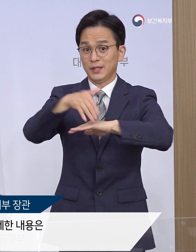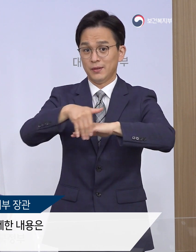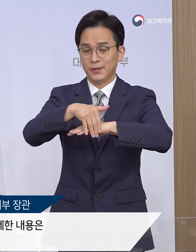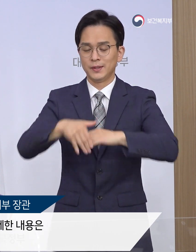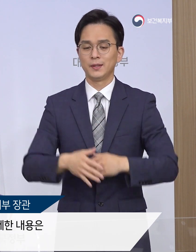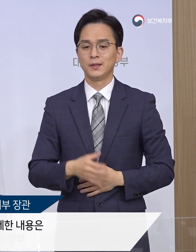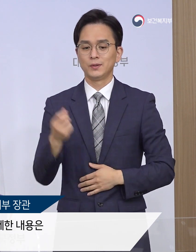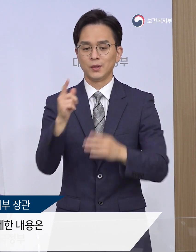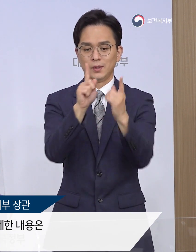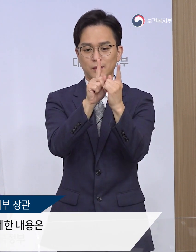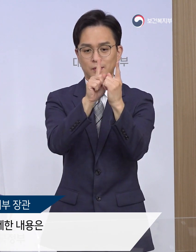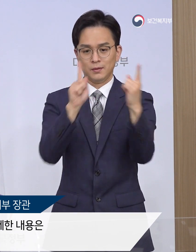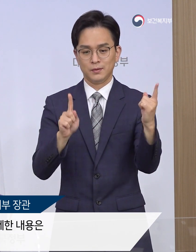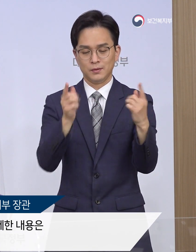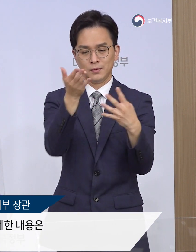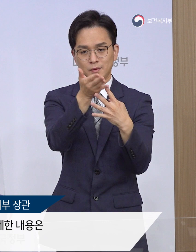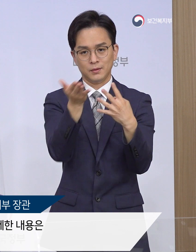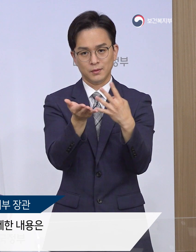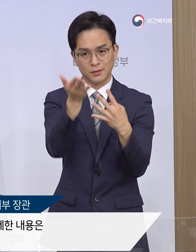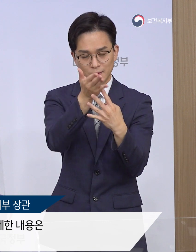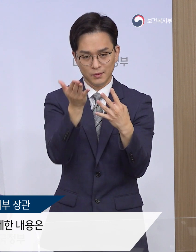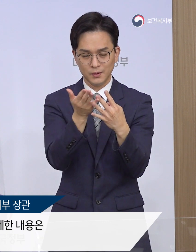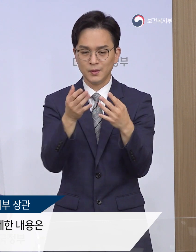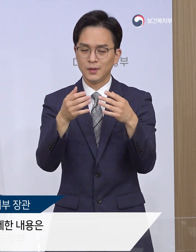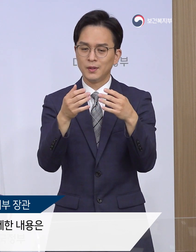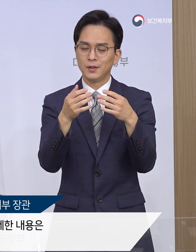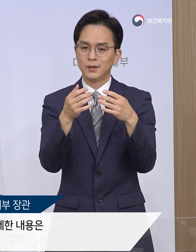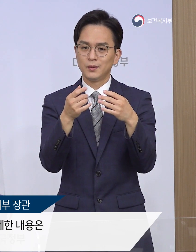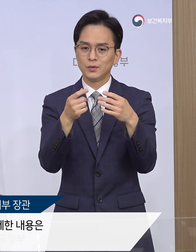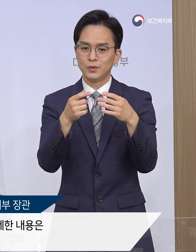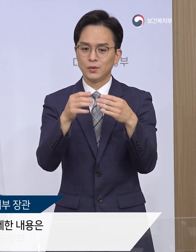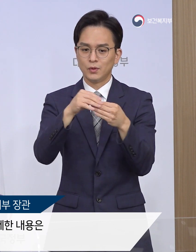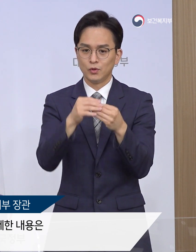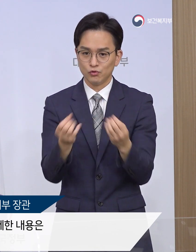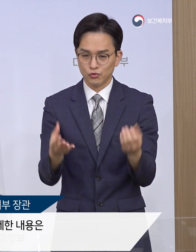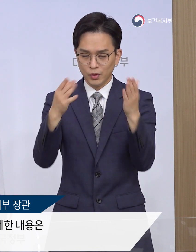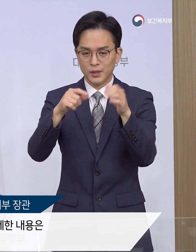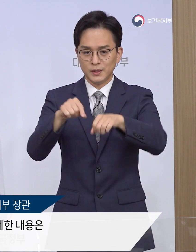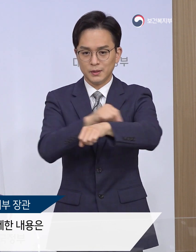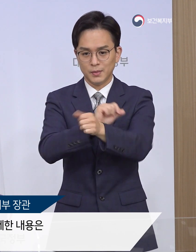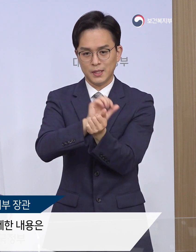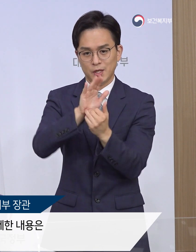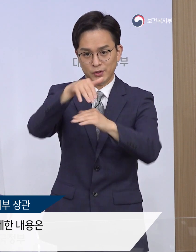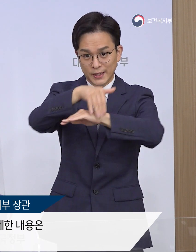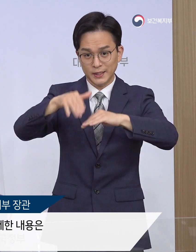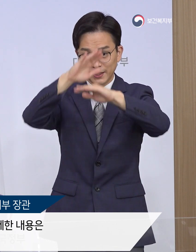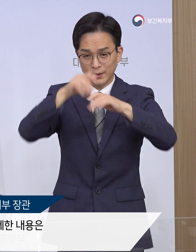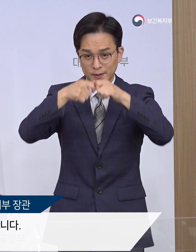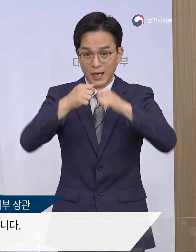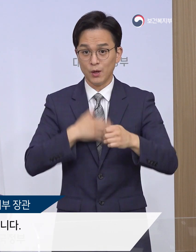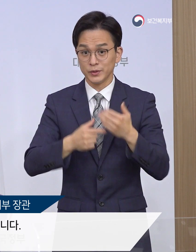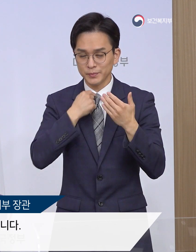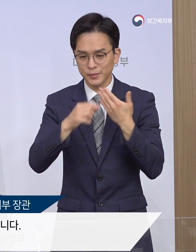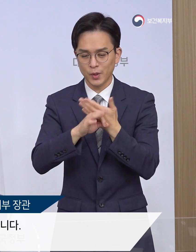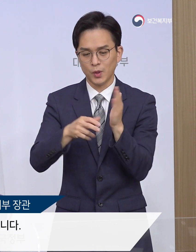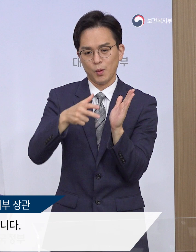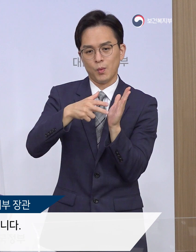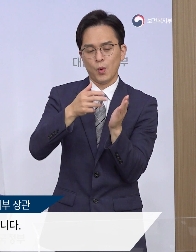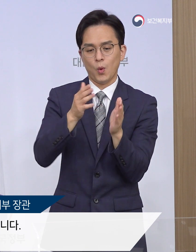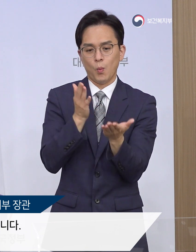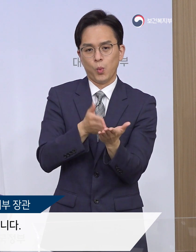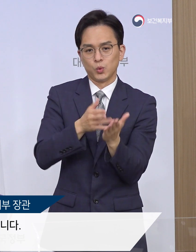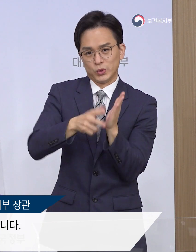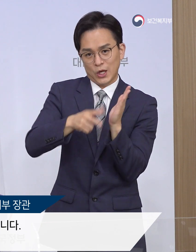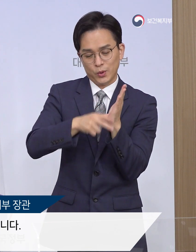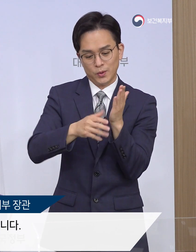조정 방안과 추석 특별 방역대책의 자세한 내용은 보도자료를 참고해 주시기 바랍니다. 다음으로 백신 도입 현황에